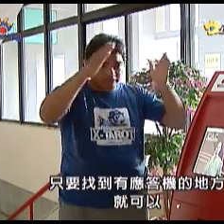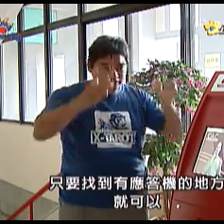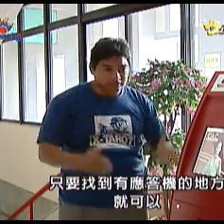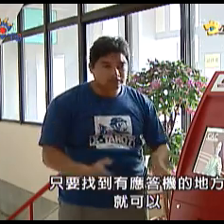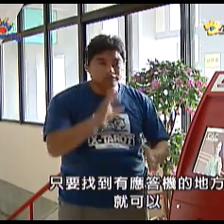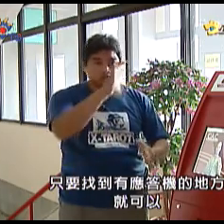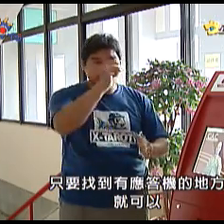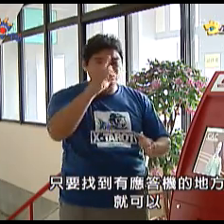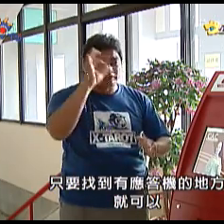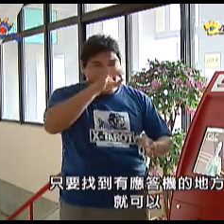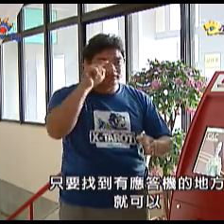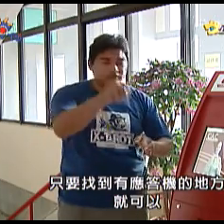地方就可以